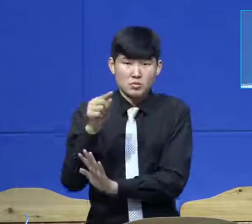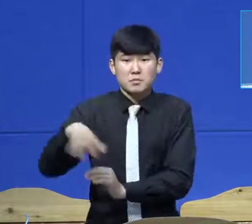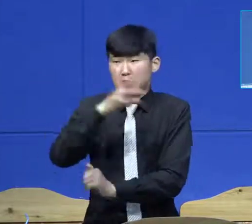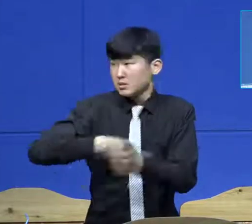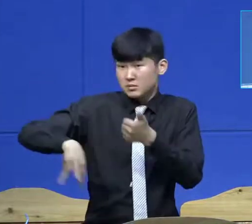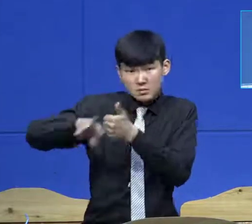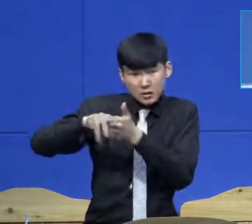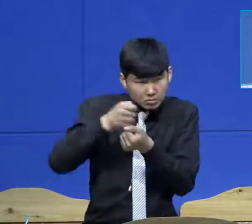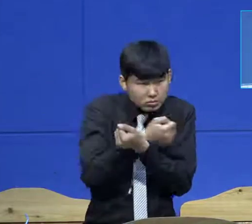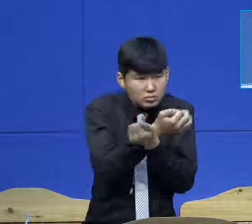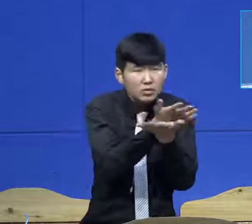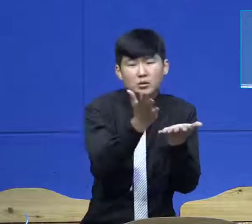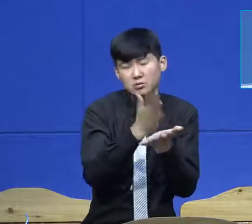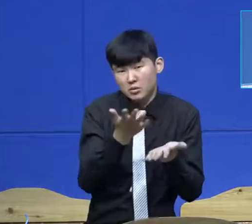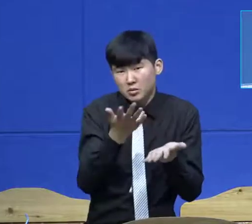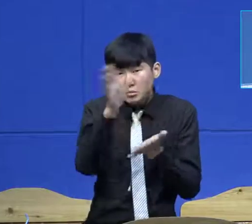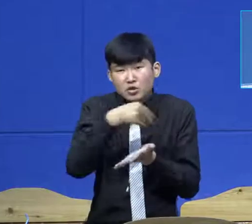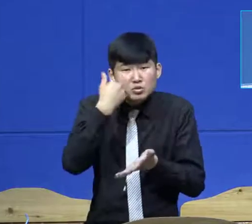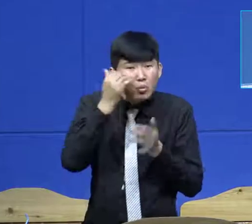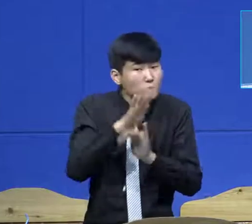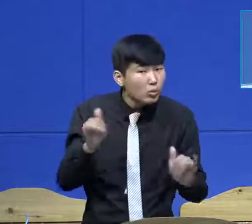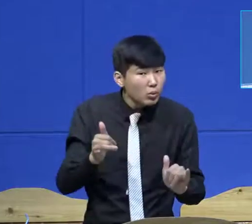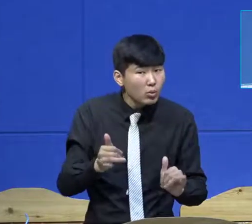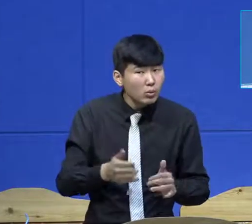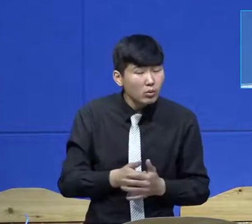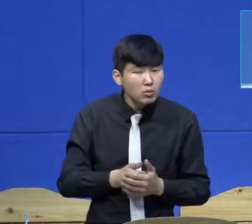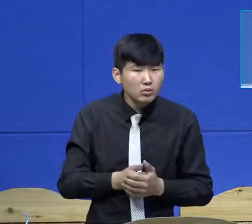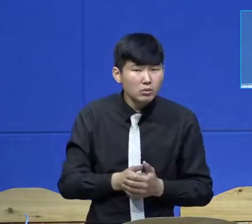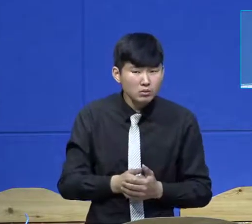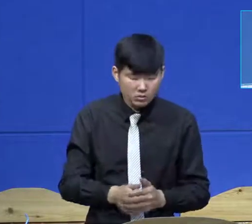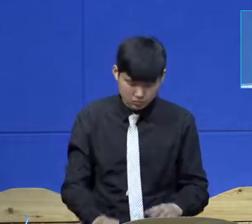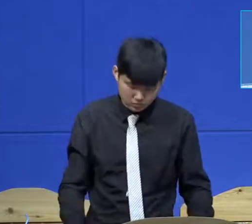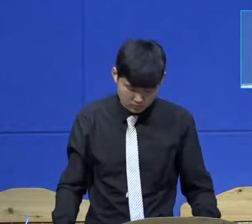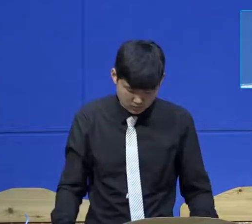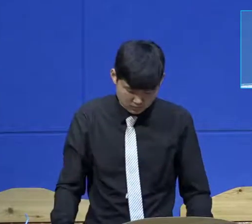байгаа улсууд ичиж болох уу энээсээ?